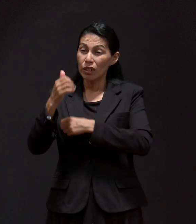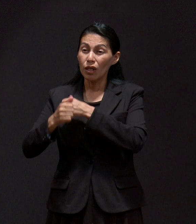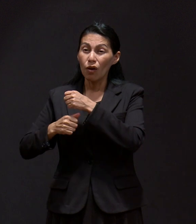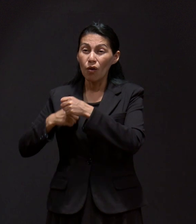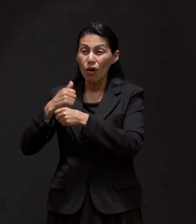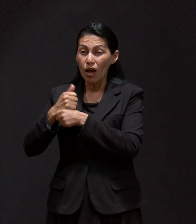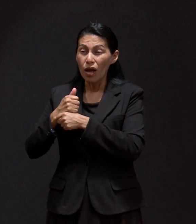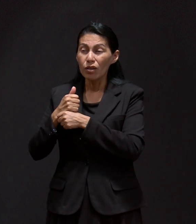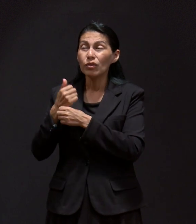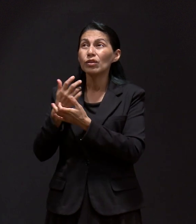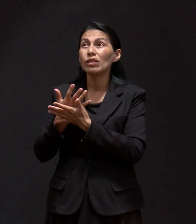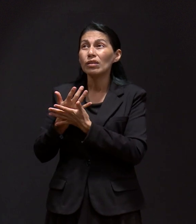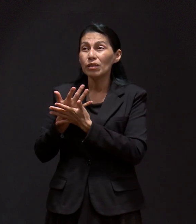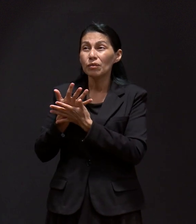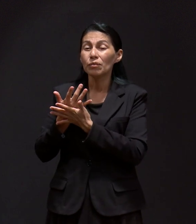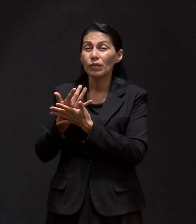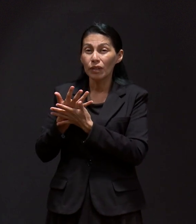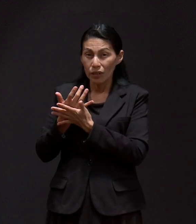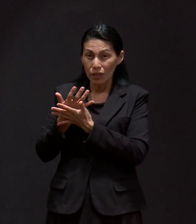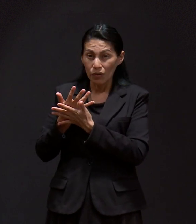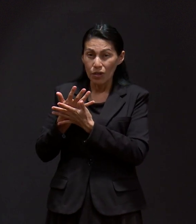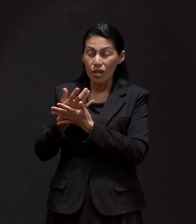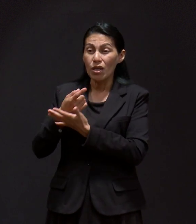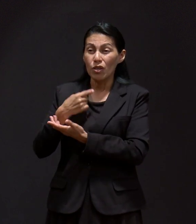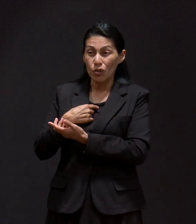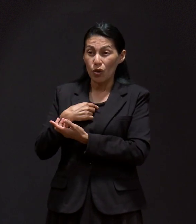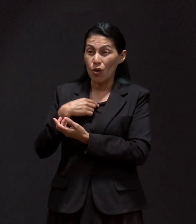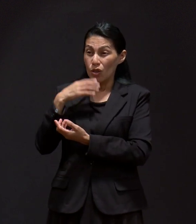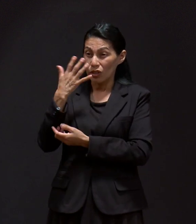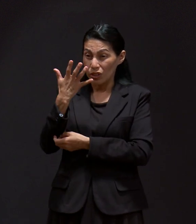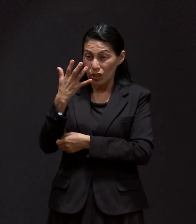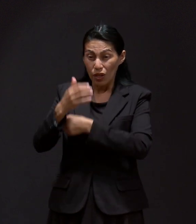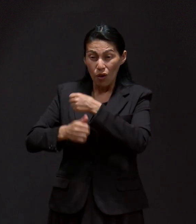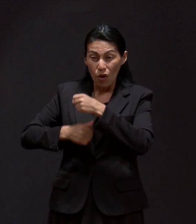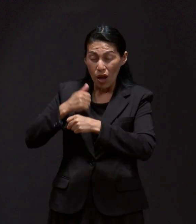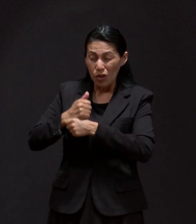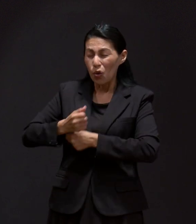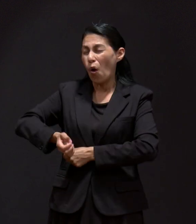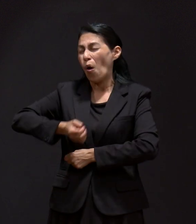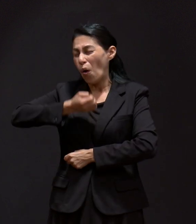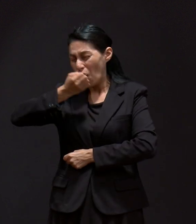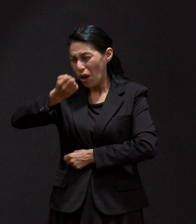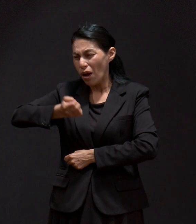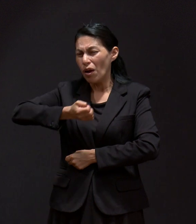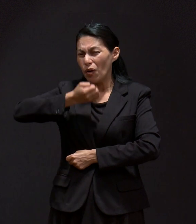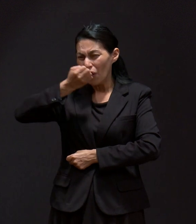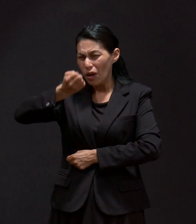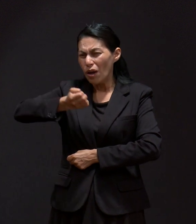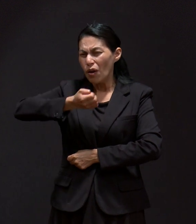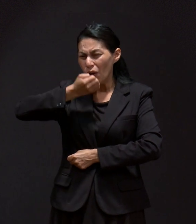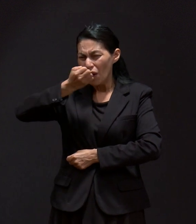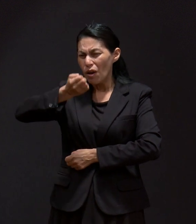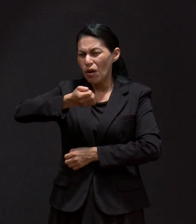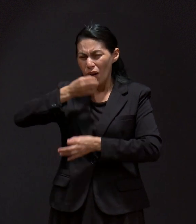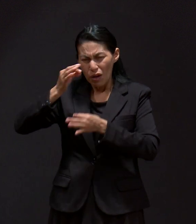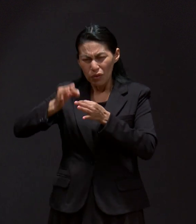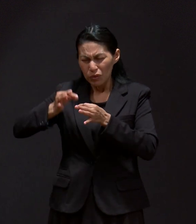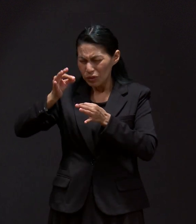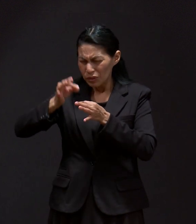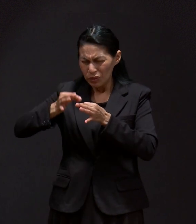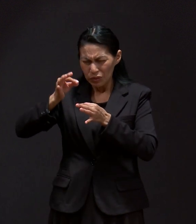llegar a mi vida mi hijo mayor y fueron cinco años intensos de mucha oración de mucha oración